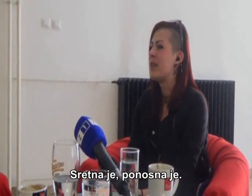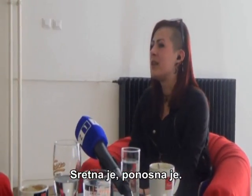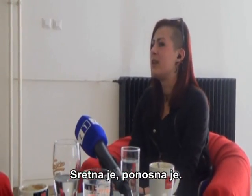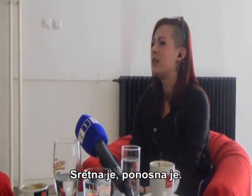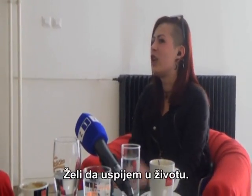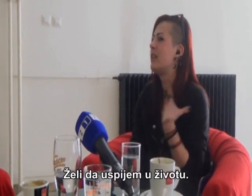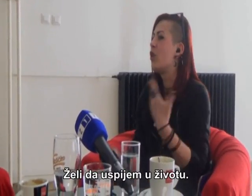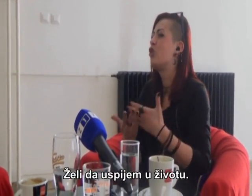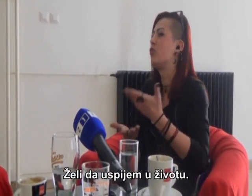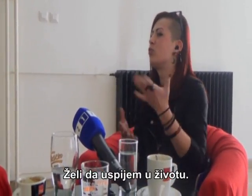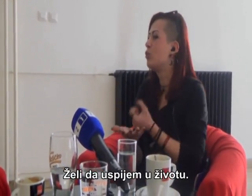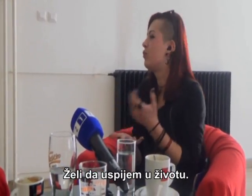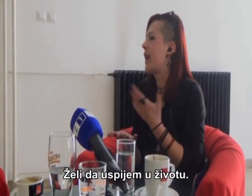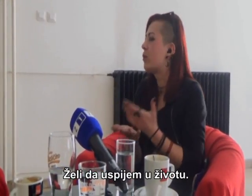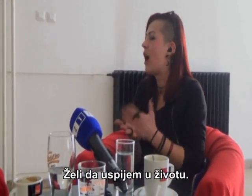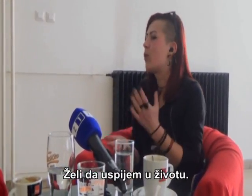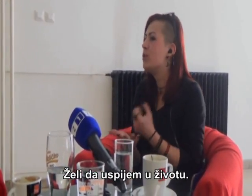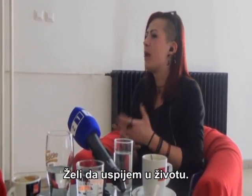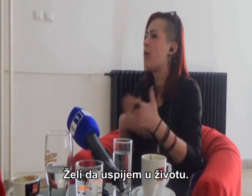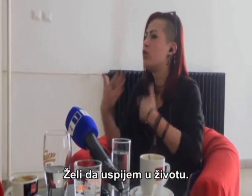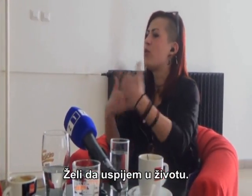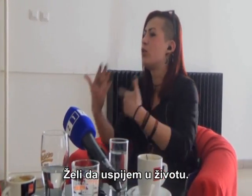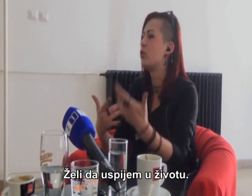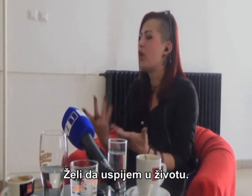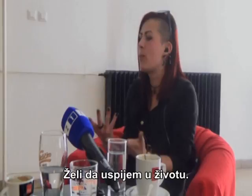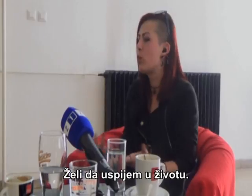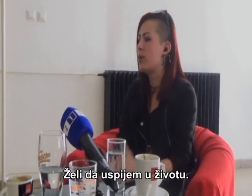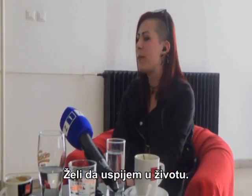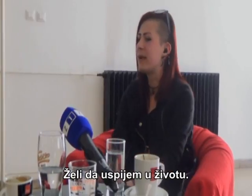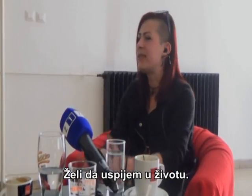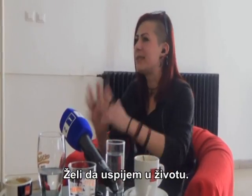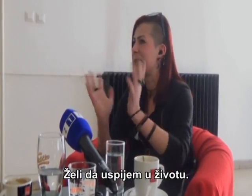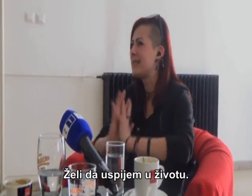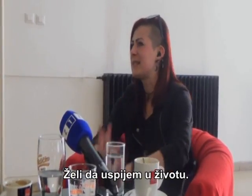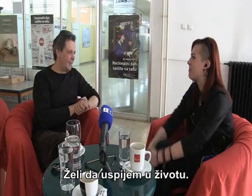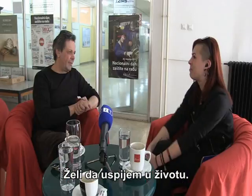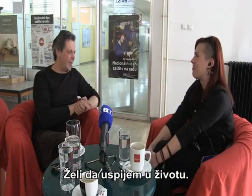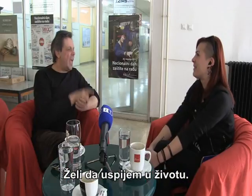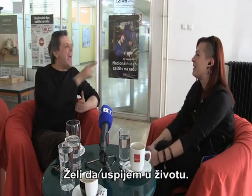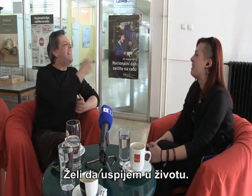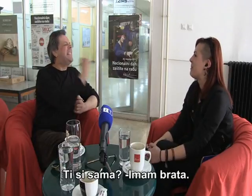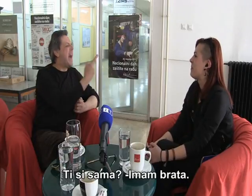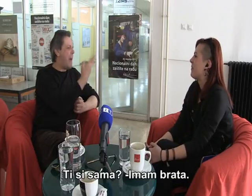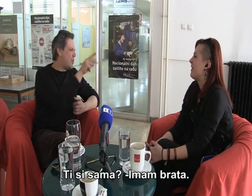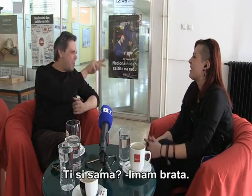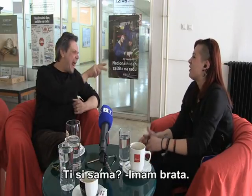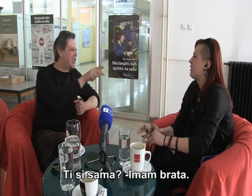i želi da još uvijek tako uspijevam u životu, što mogu napraviti, ne znam. Ti si sama, imaš brat?